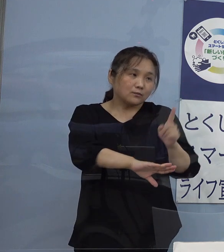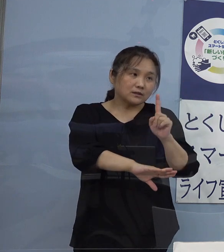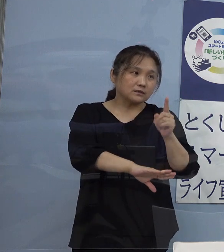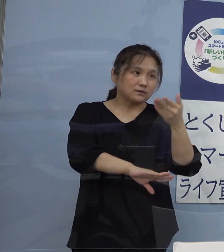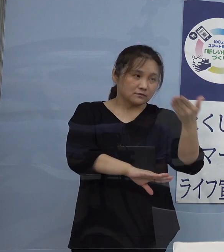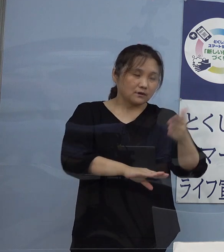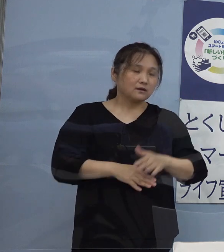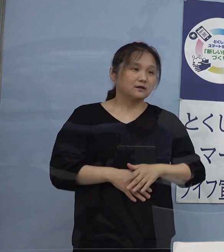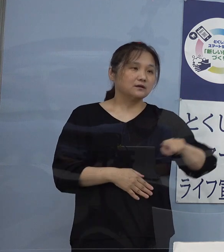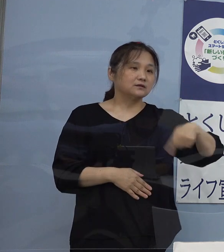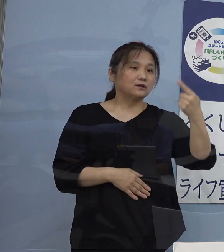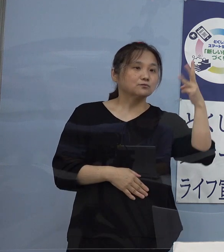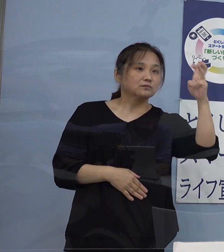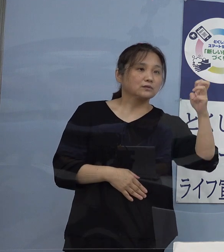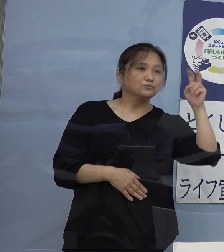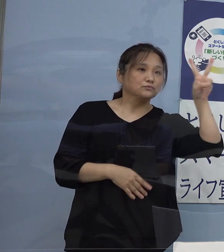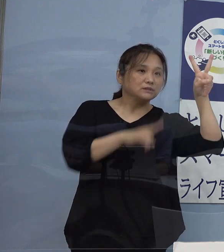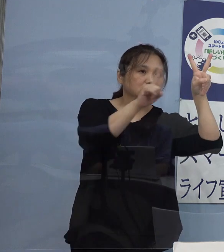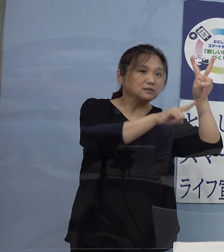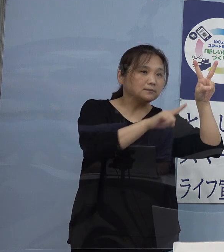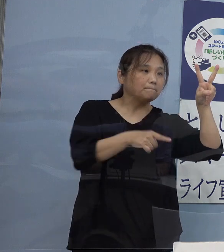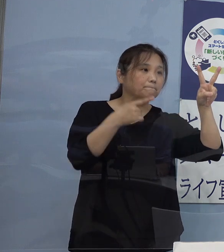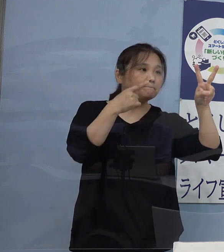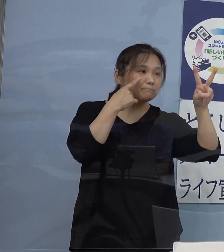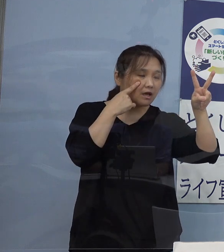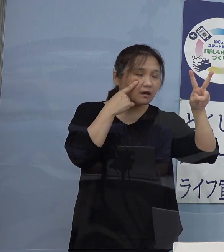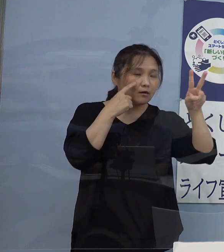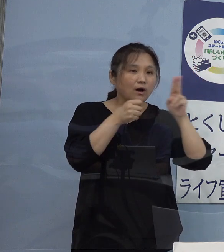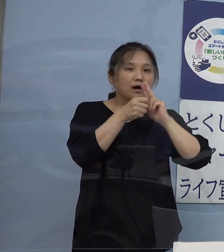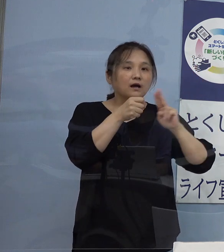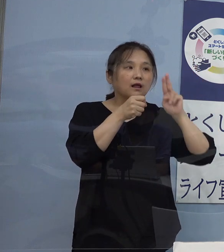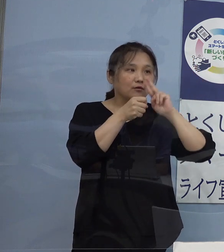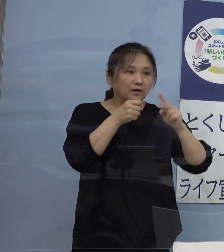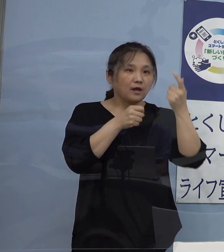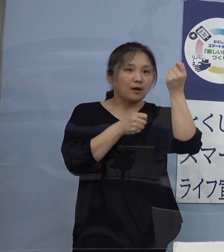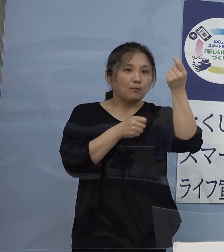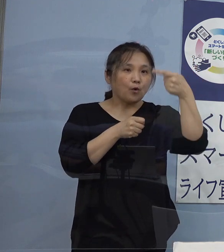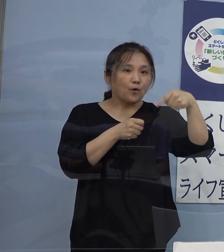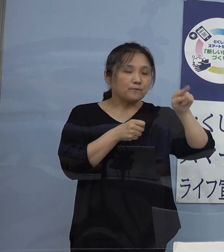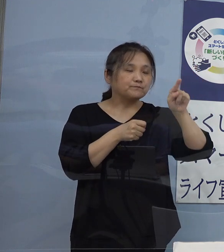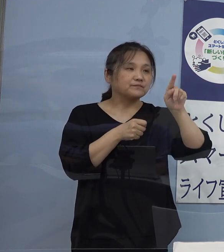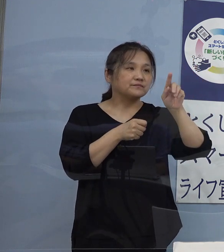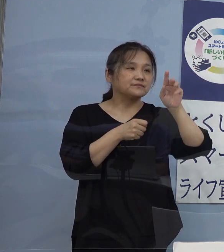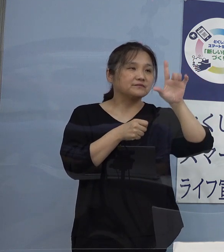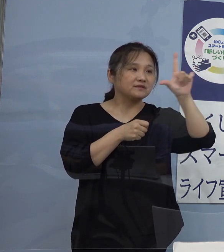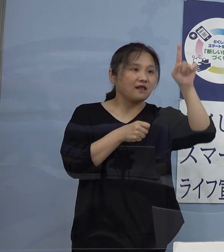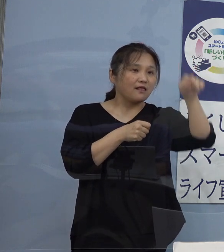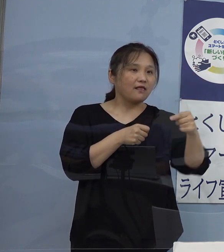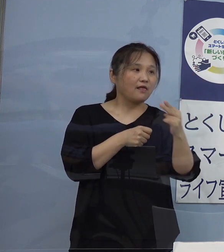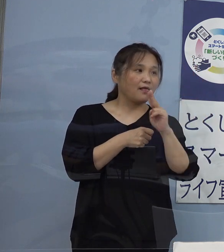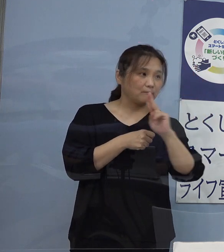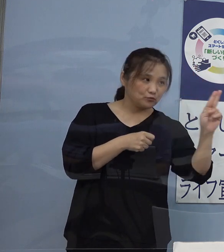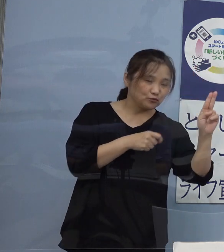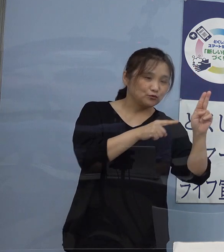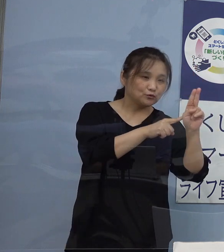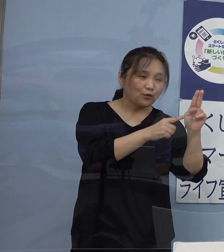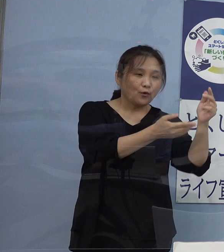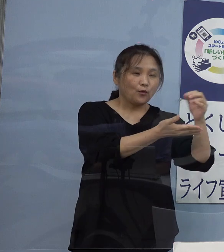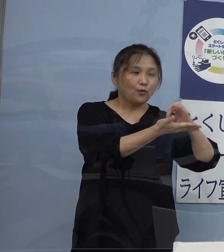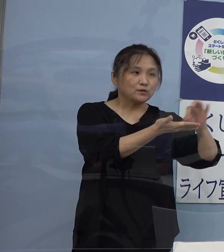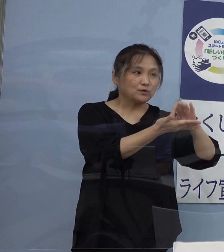132例目の方についてはカラオケ喫茶モンレーブの利用客ということでありま